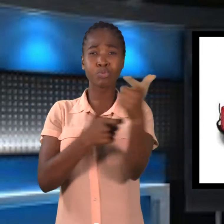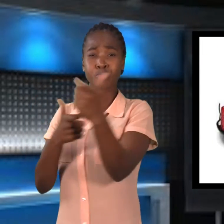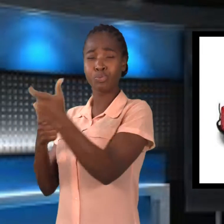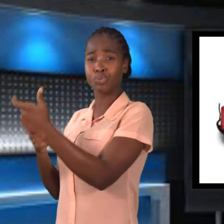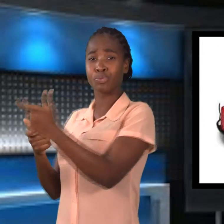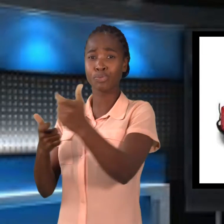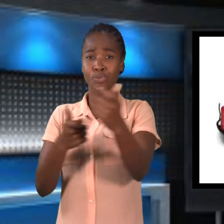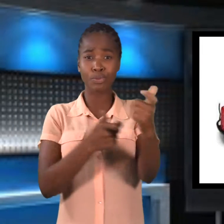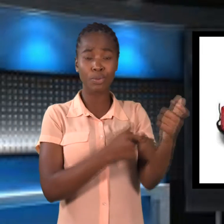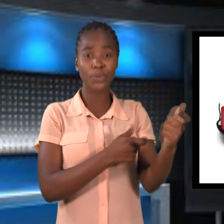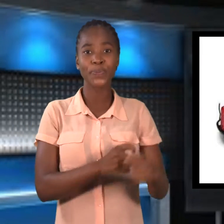Bombeiro.